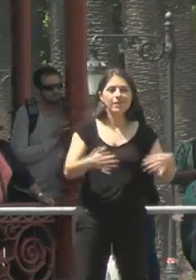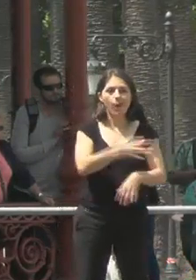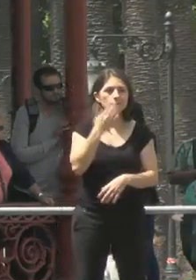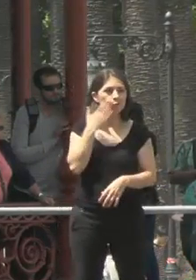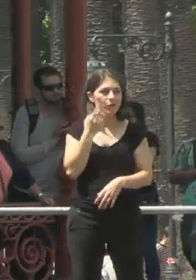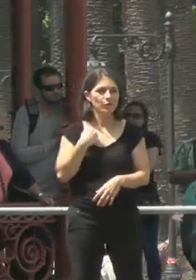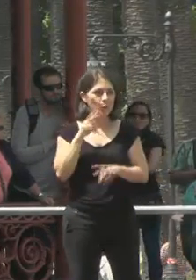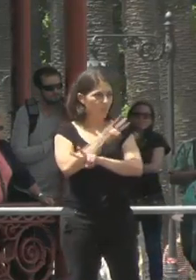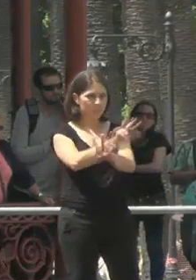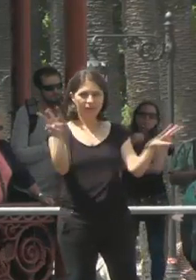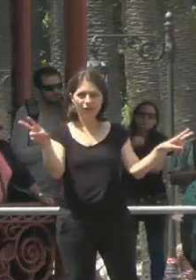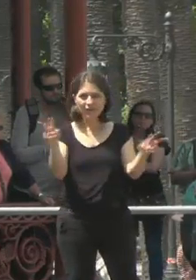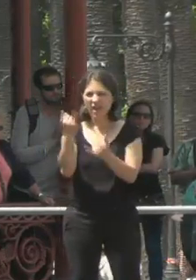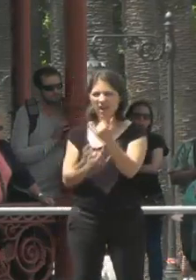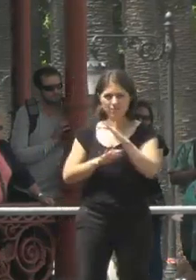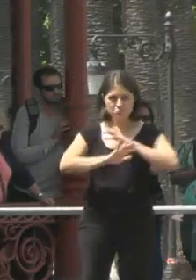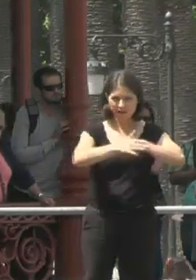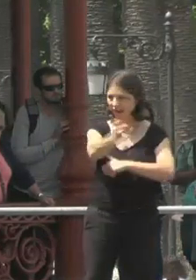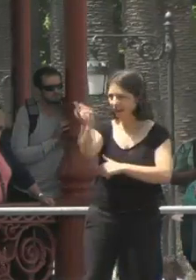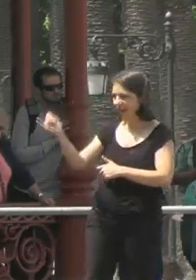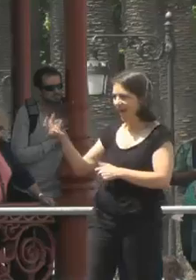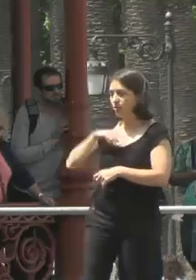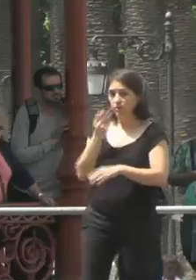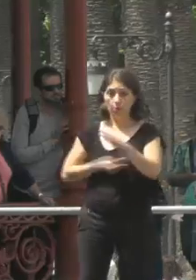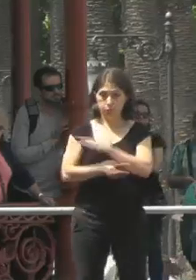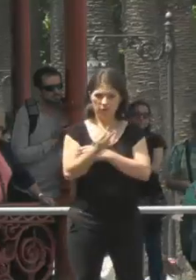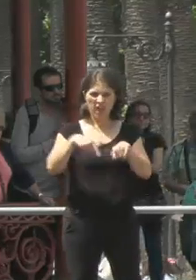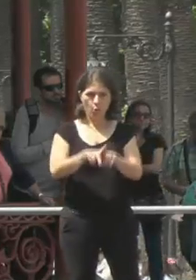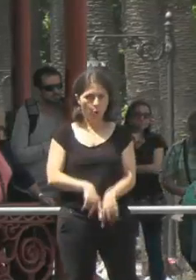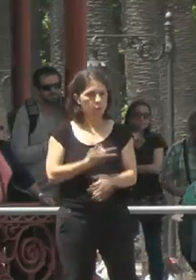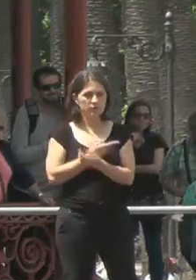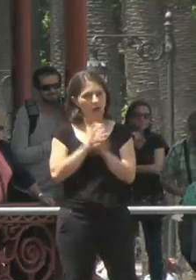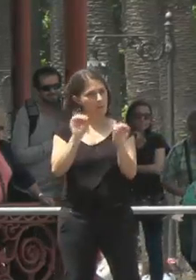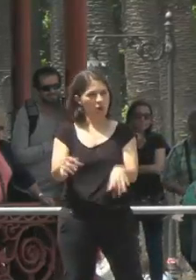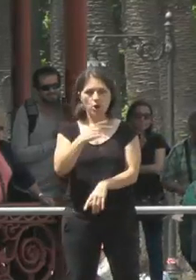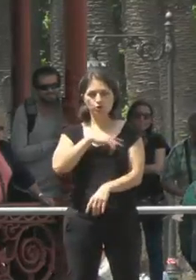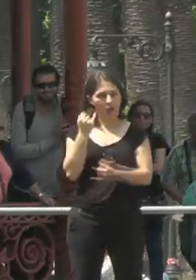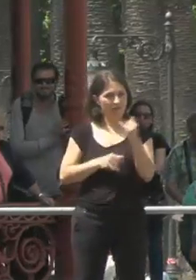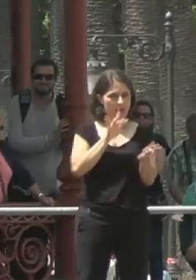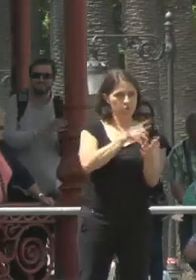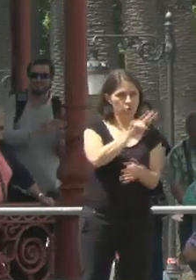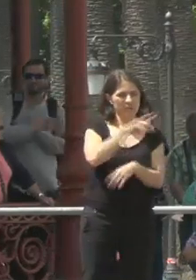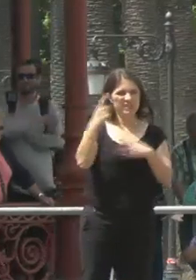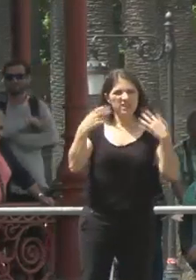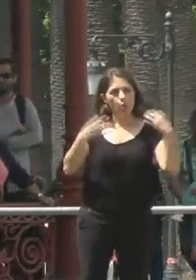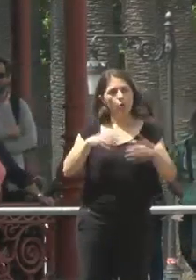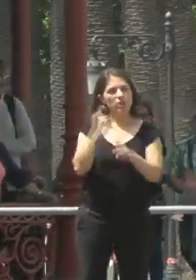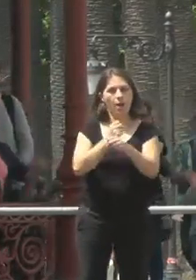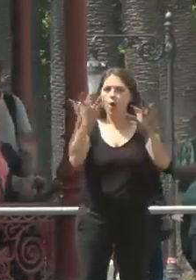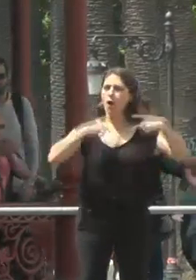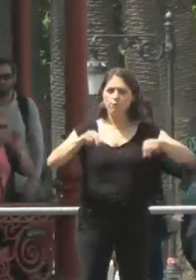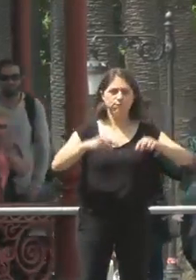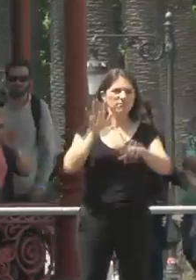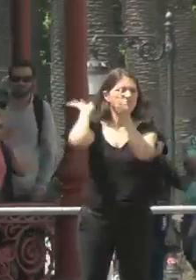como veo que sí, que hay marea, no nos han parido para rendirnos, rematemos la faena el 26 de junio, ¡a por